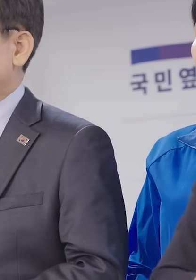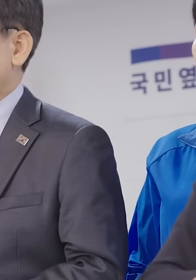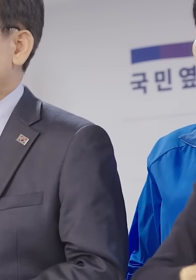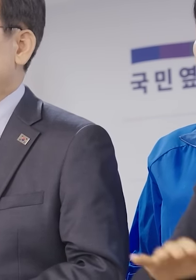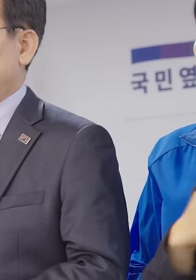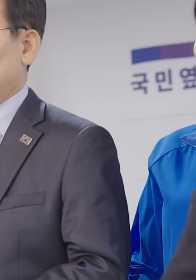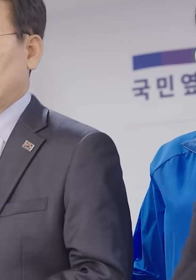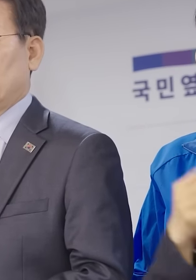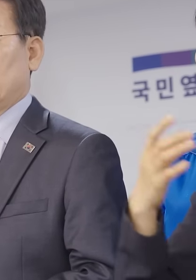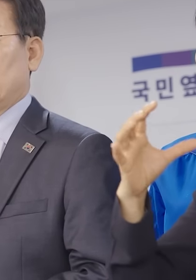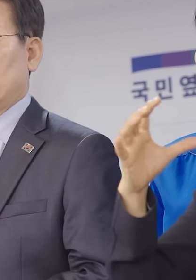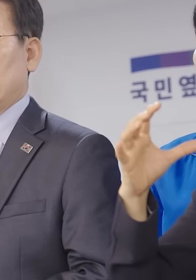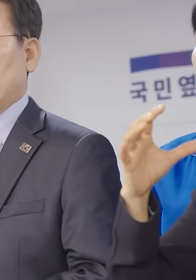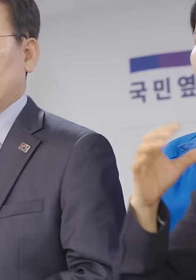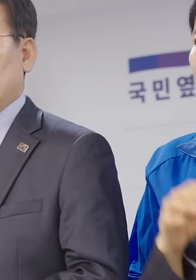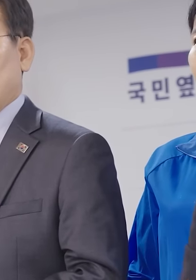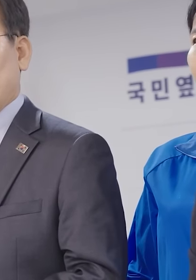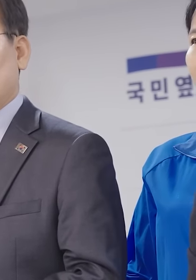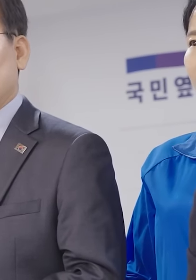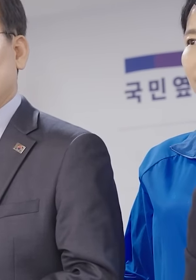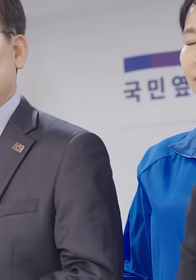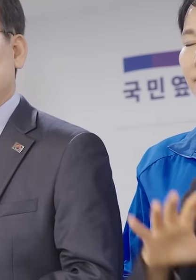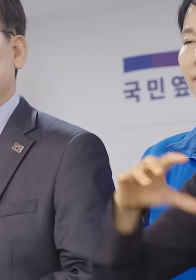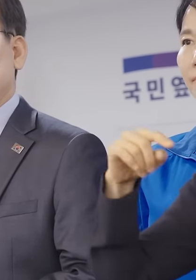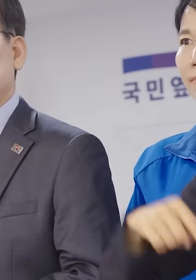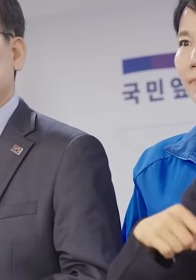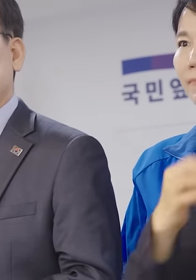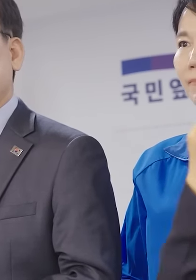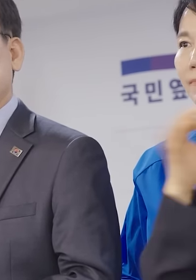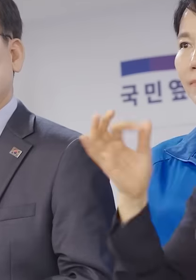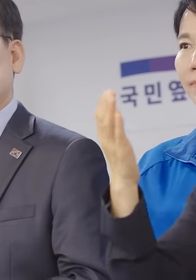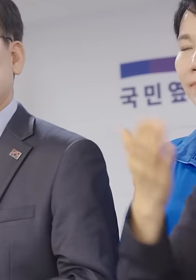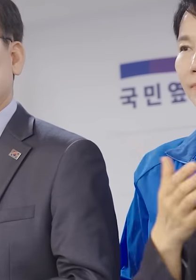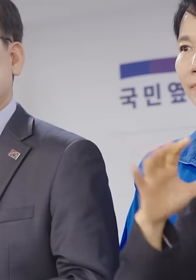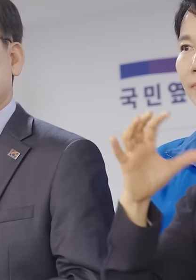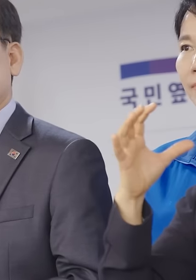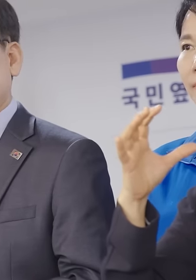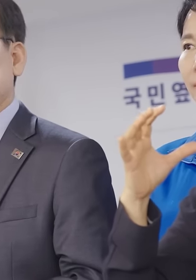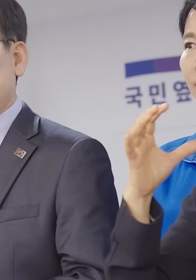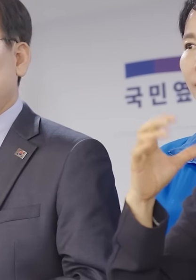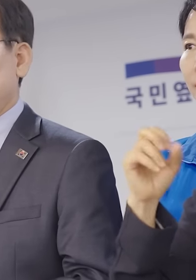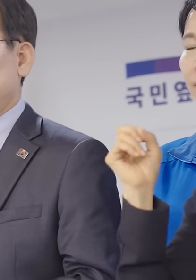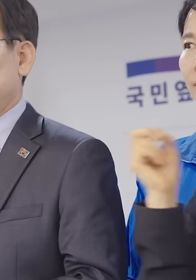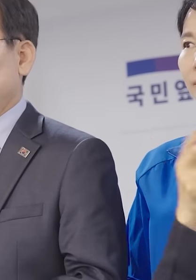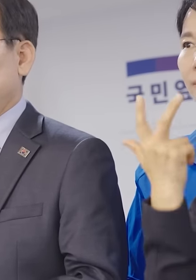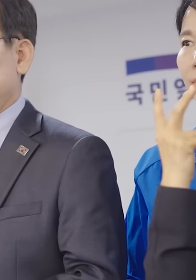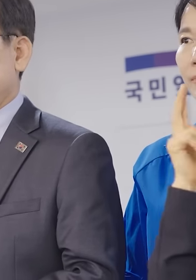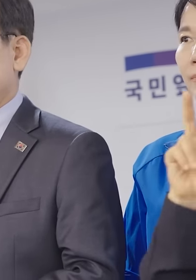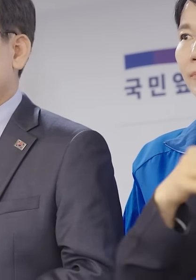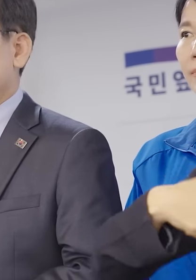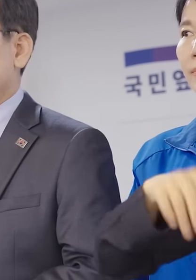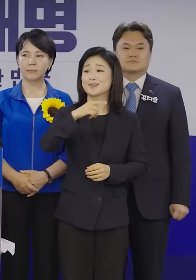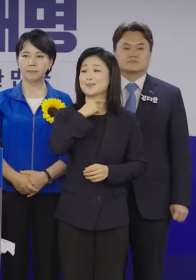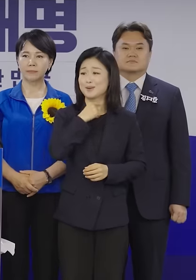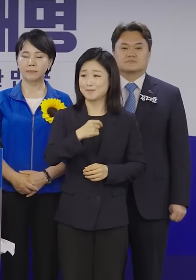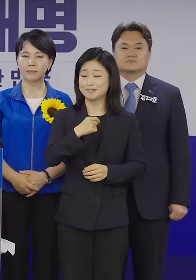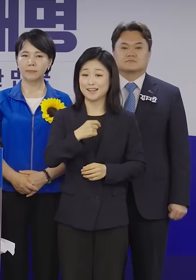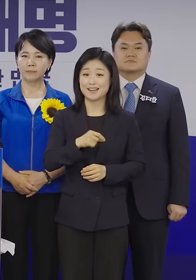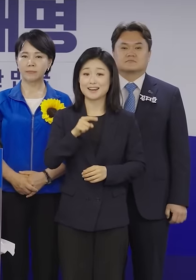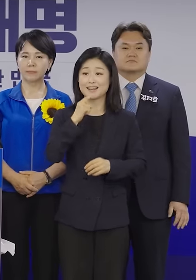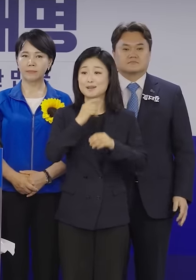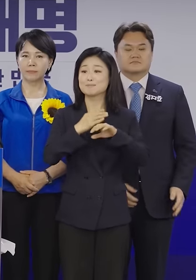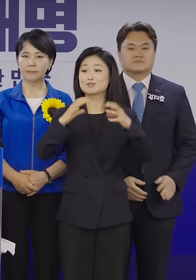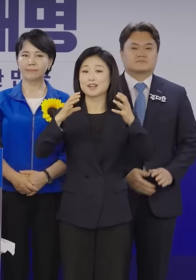평화롭고 안전한 나라로 외교적으로 인정받는 나라로 다시 돌아가면 좋겠습니다.